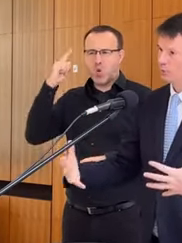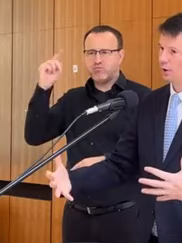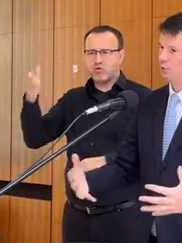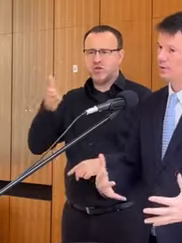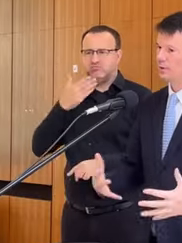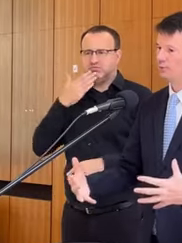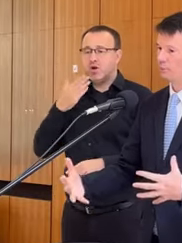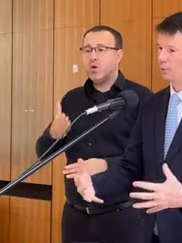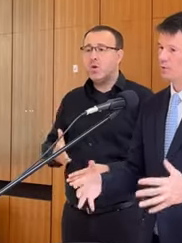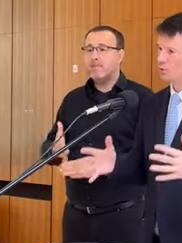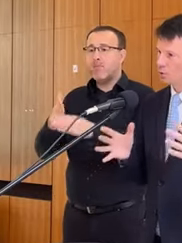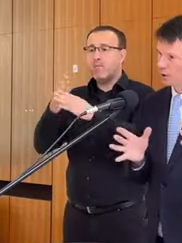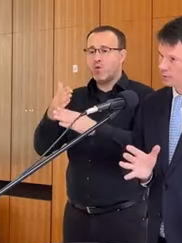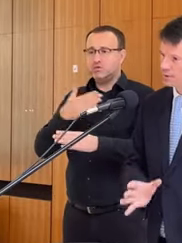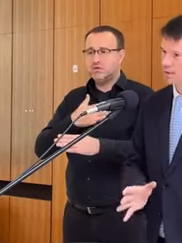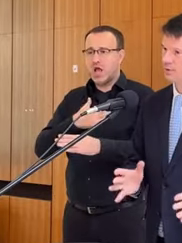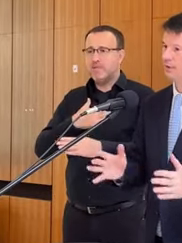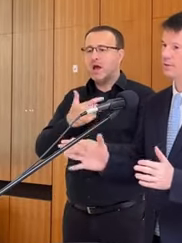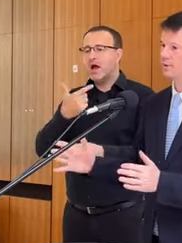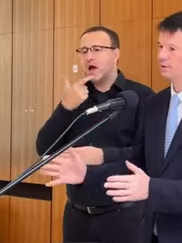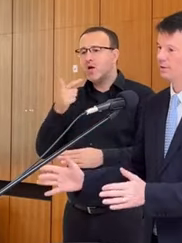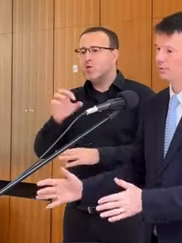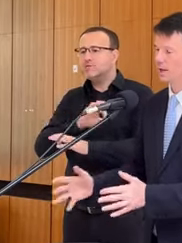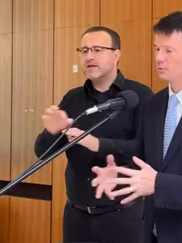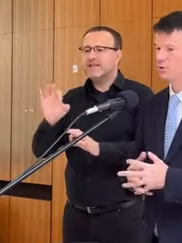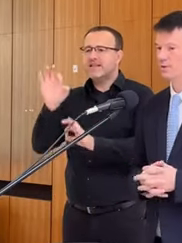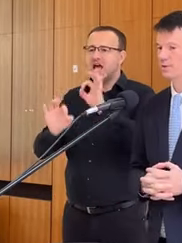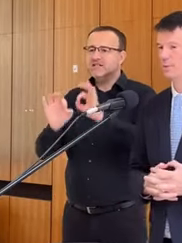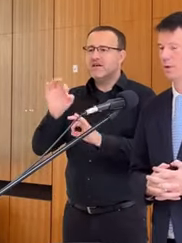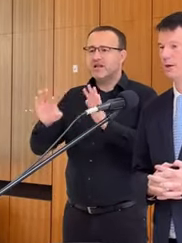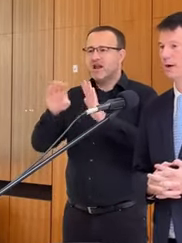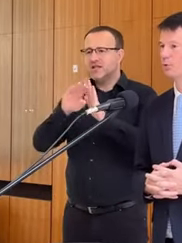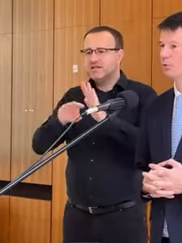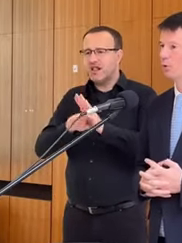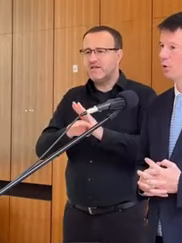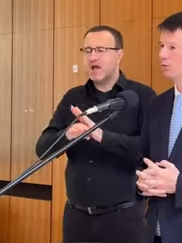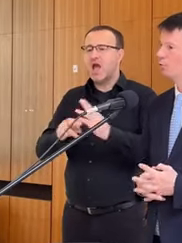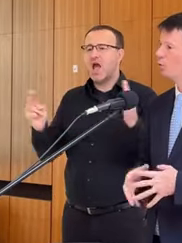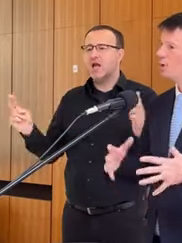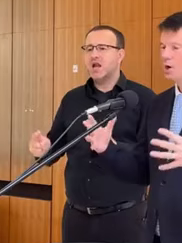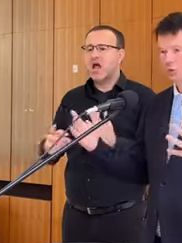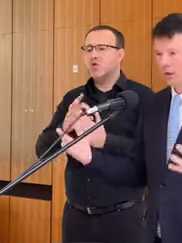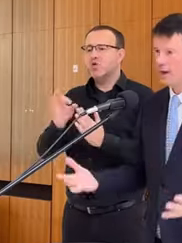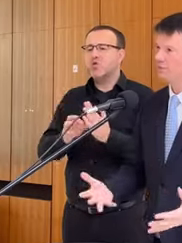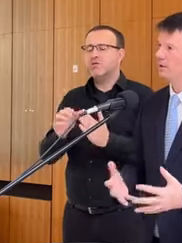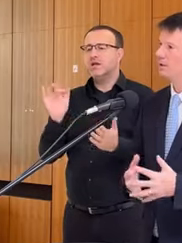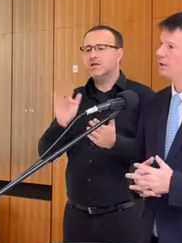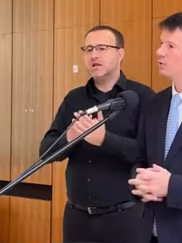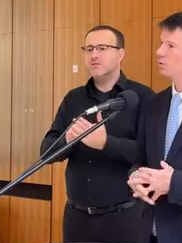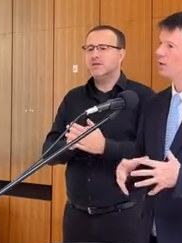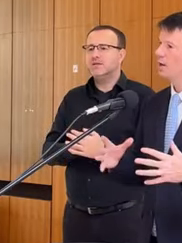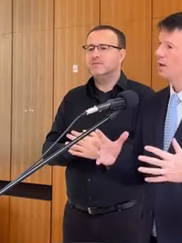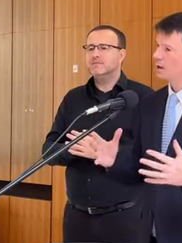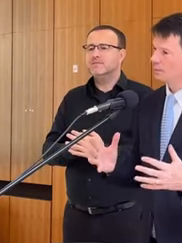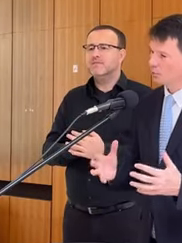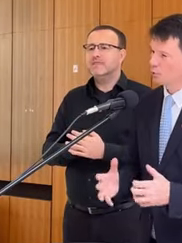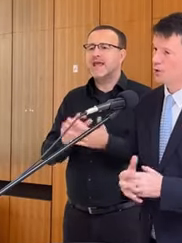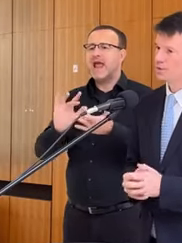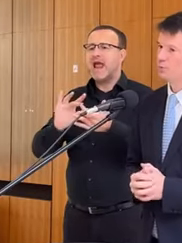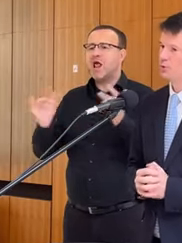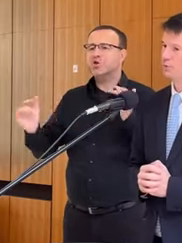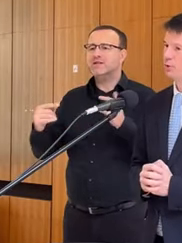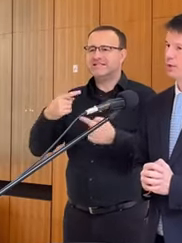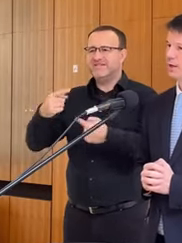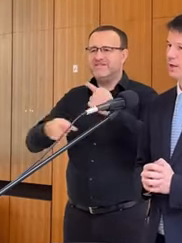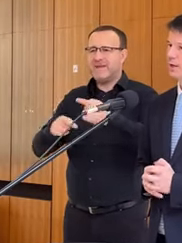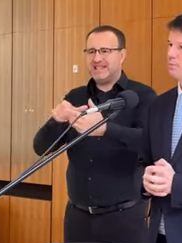pomáhajú nám zorientovať sa v tých procesoch, nastavení legislatívy a súčasne samozrejme krátkodobých horizontov, to je e-výmenný lístok.